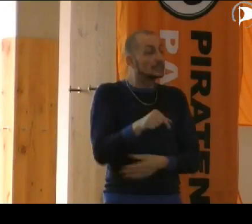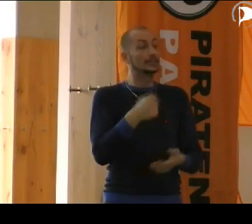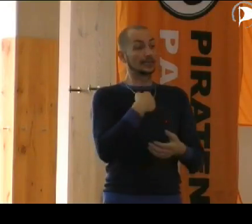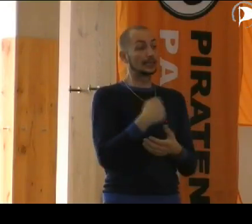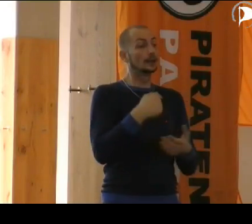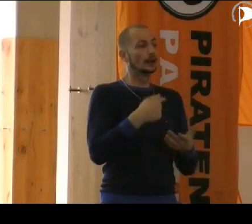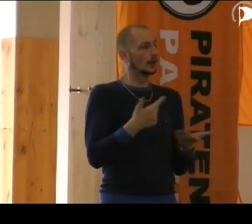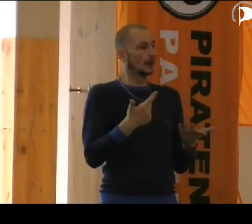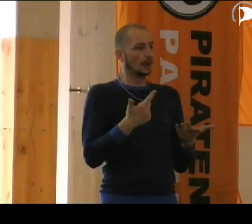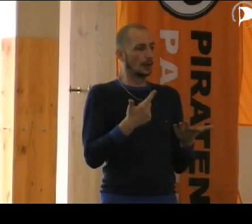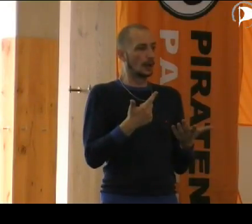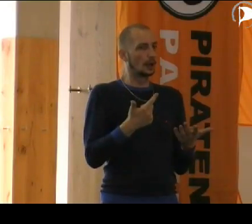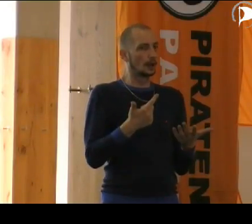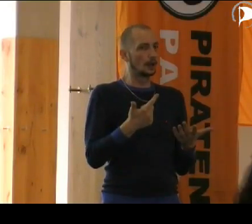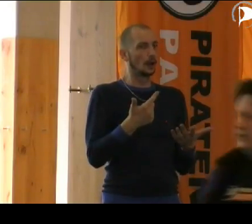trockene